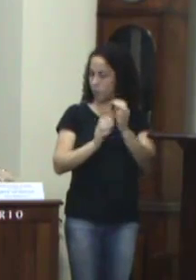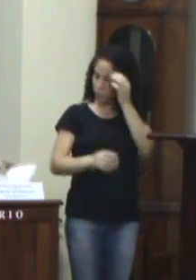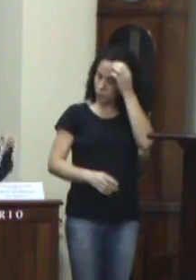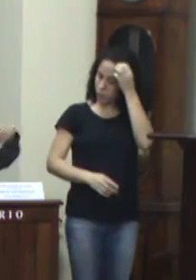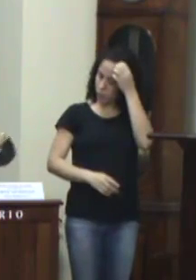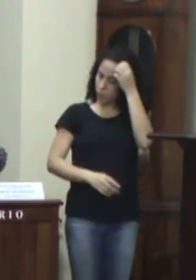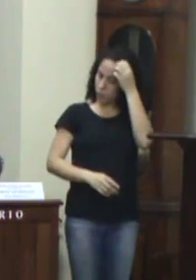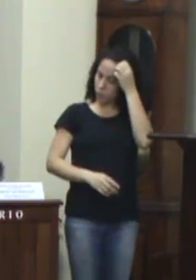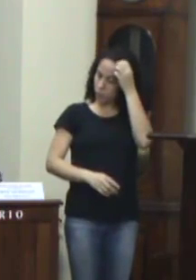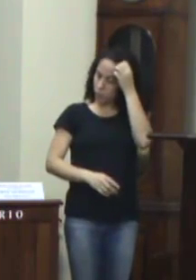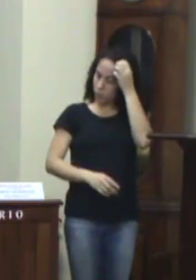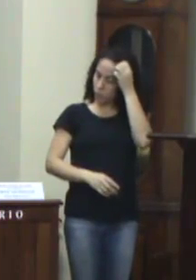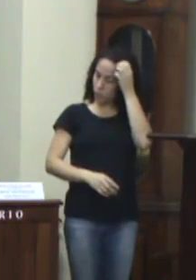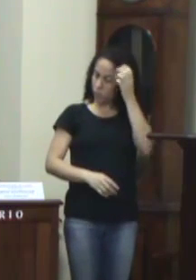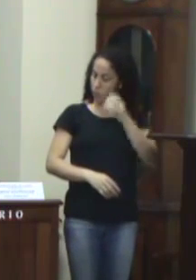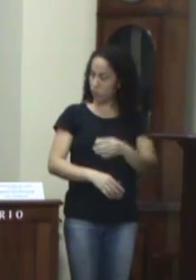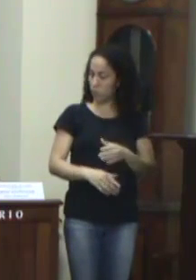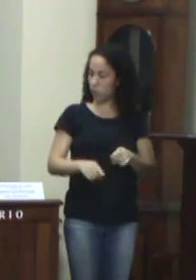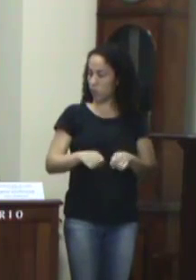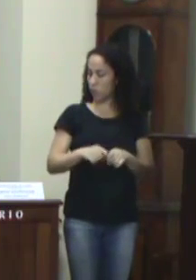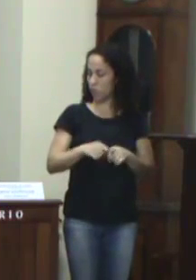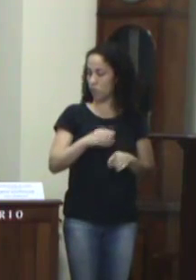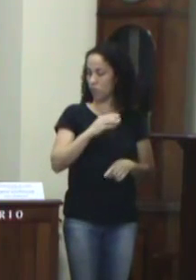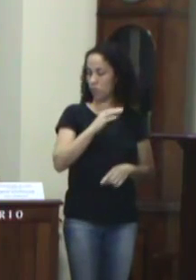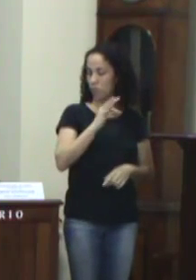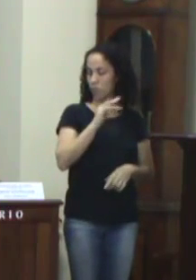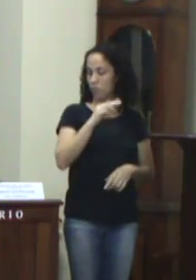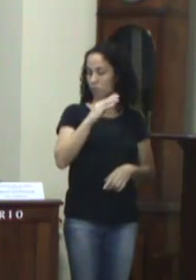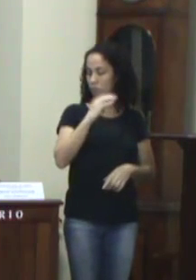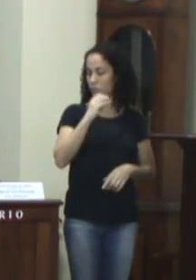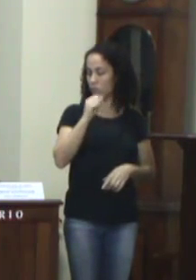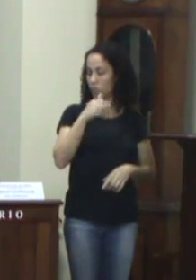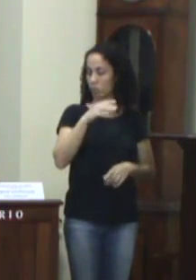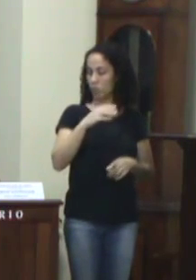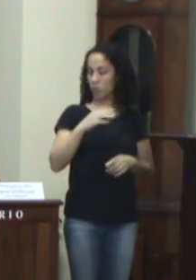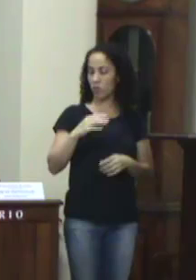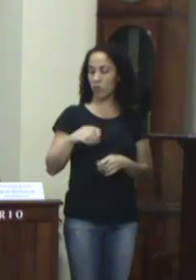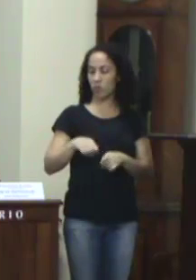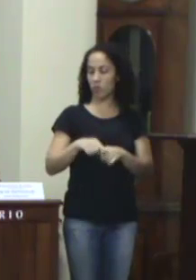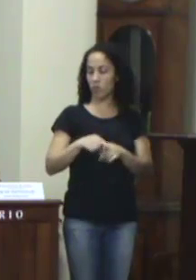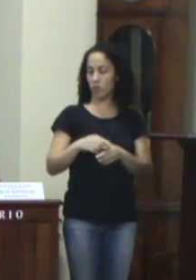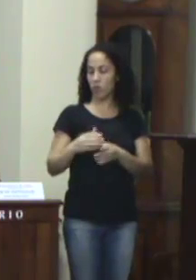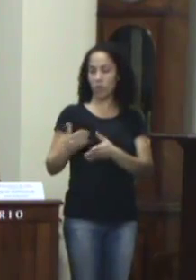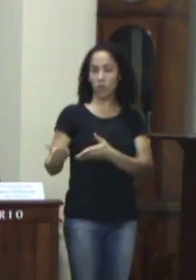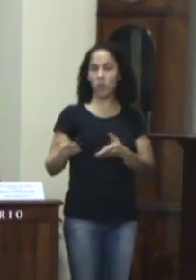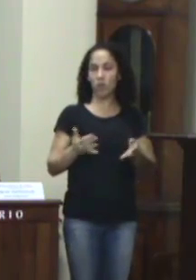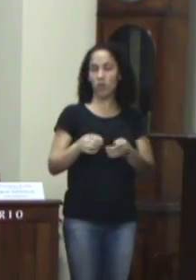comissão. Fundação CCIERGE, SEJA, Dr. Oswaldo